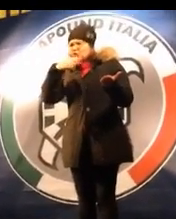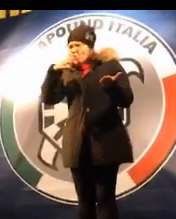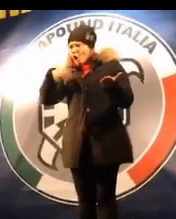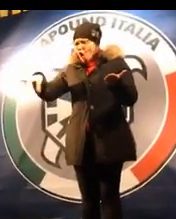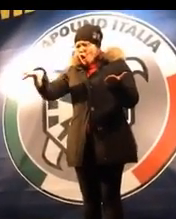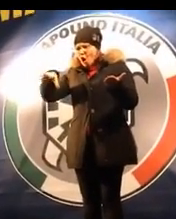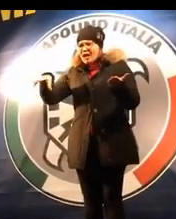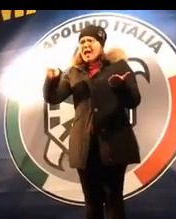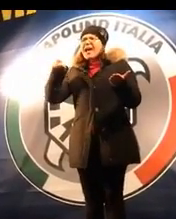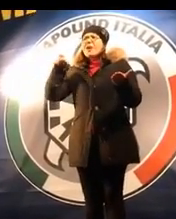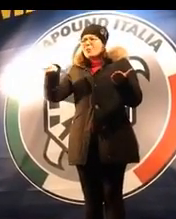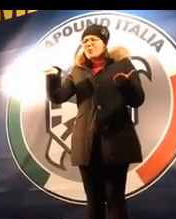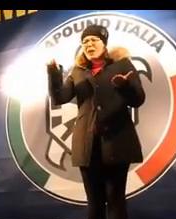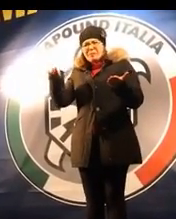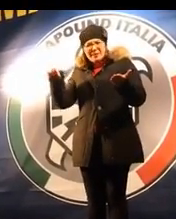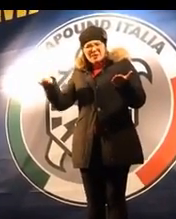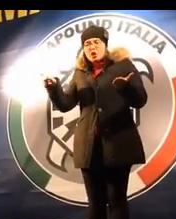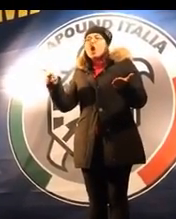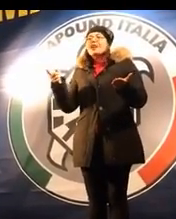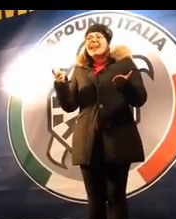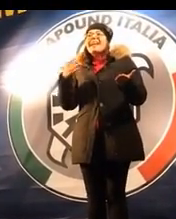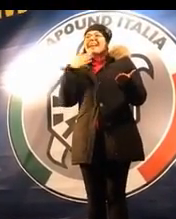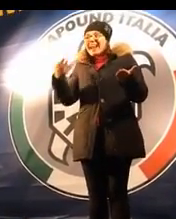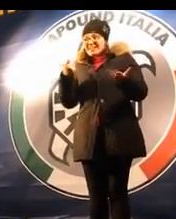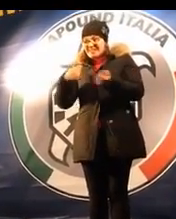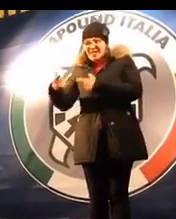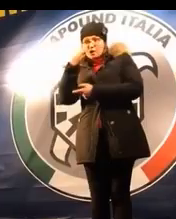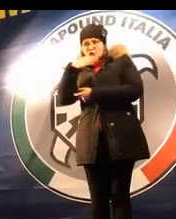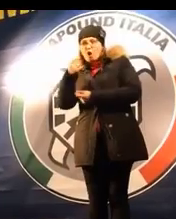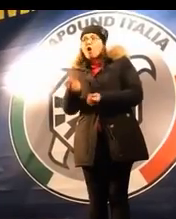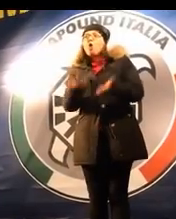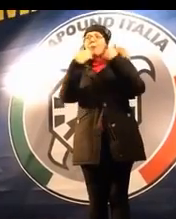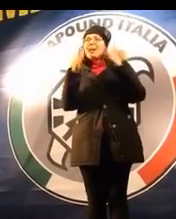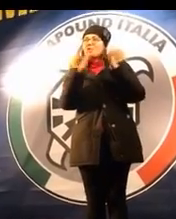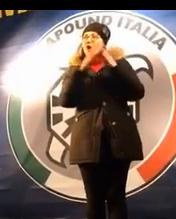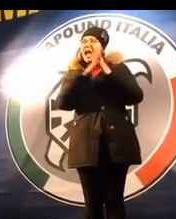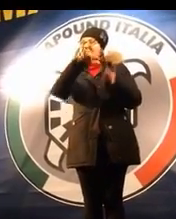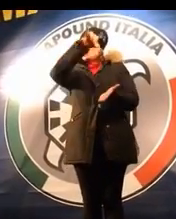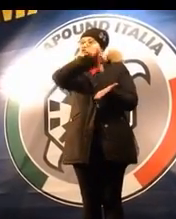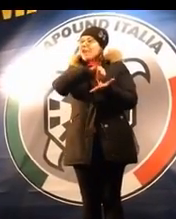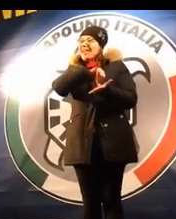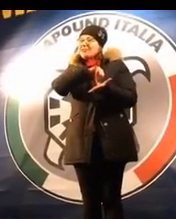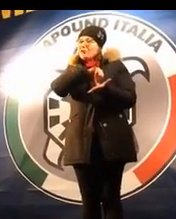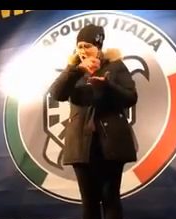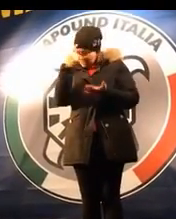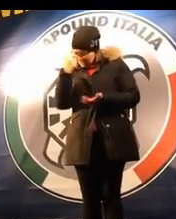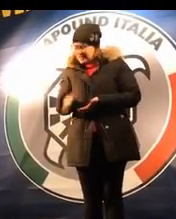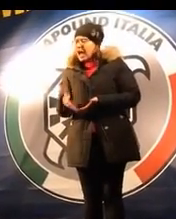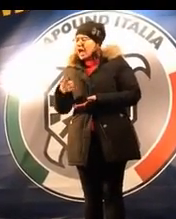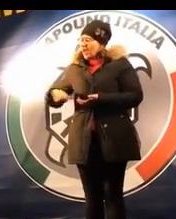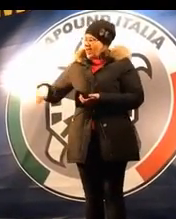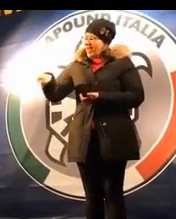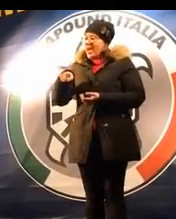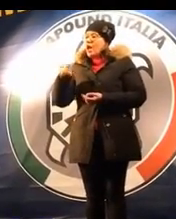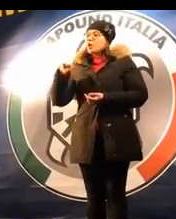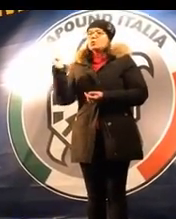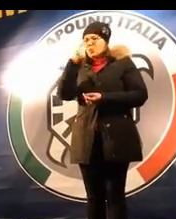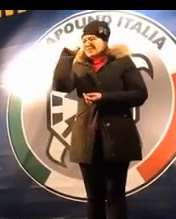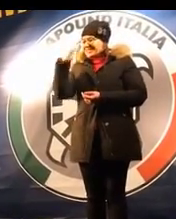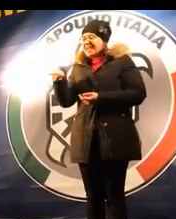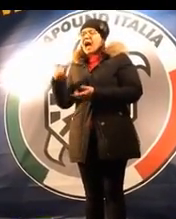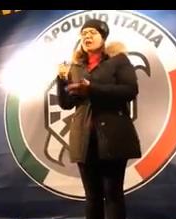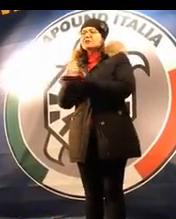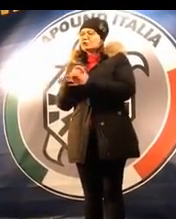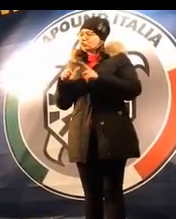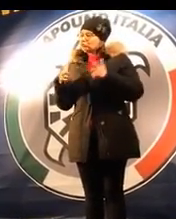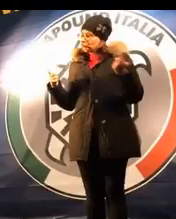grande appartamento in centro a Macerata con i proventi della droga. E tutti sapevano che non avevano le carte in regola e che dovevano essere espulsi, eppure nessuno ha